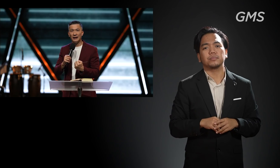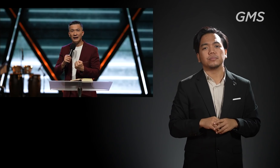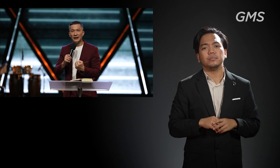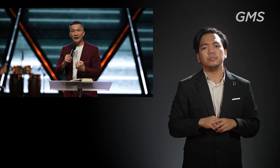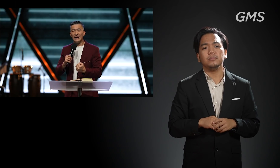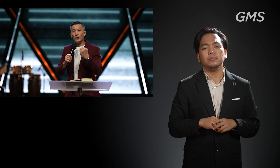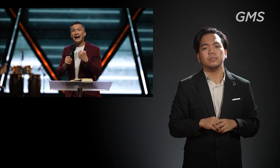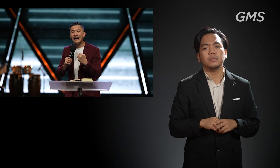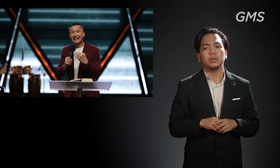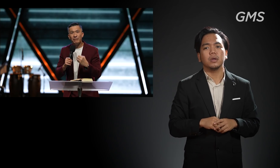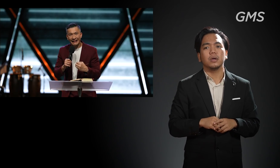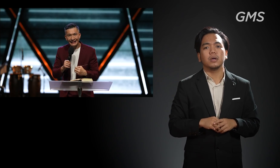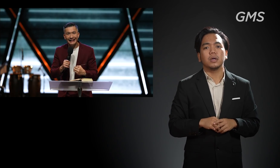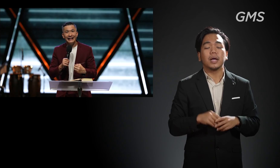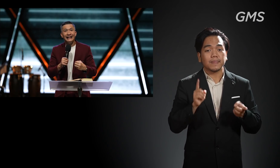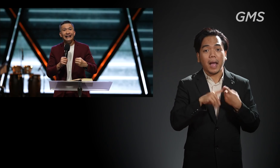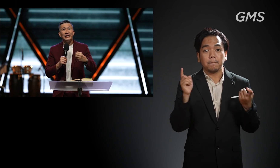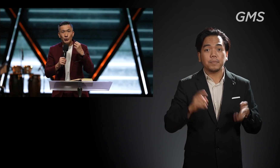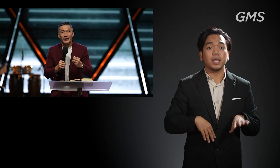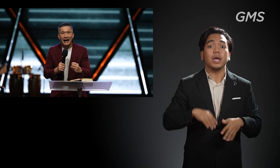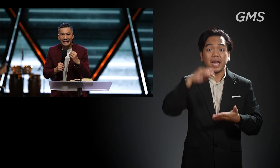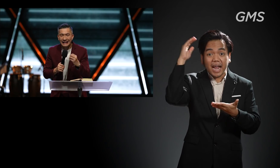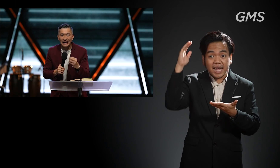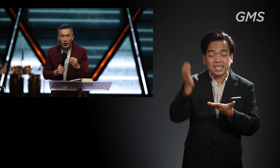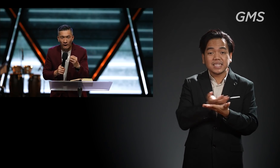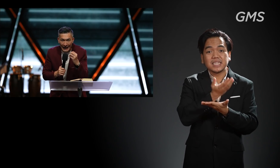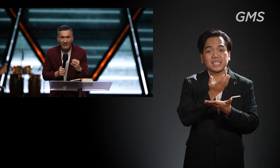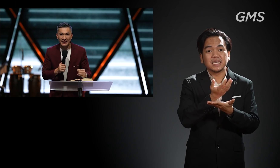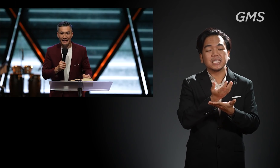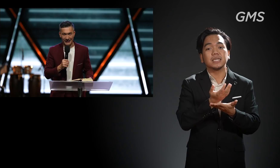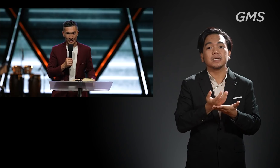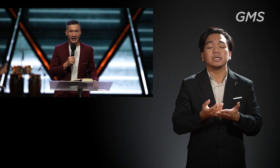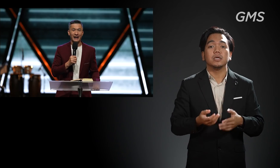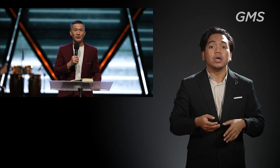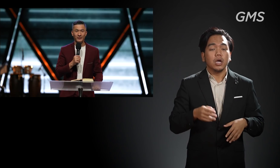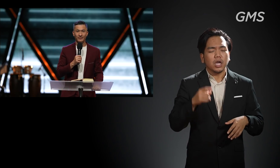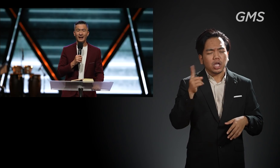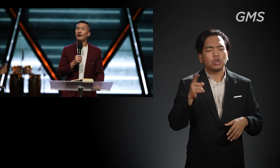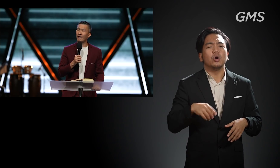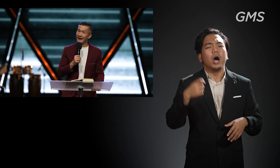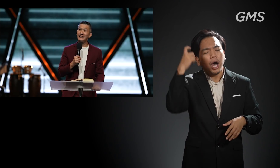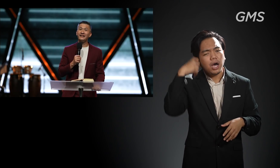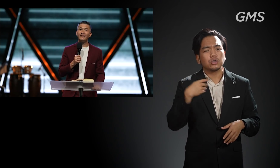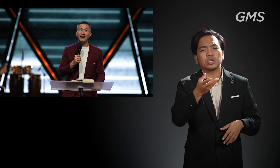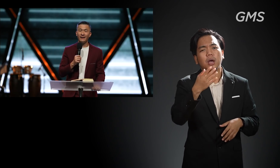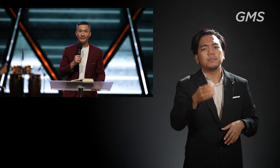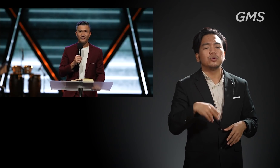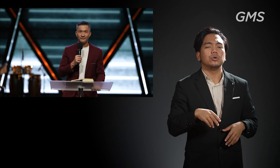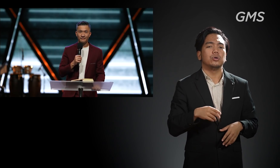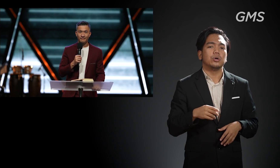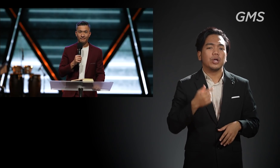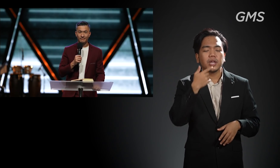salary. Itu Anda nikmati juga dengan your family, dengan keluargamu. Dengan orang-orang yang Anda cinta.